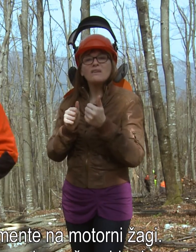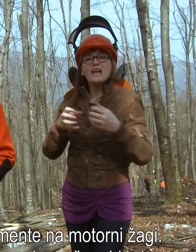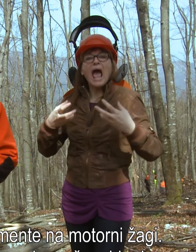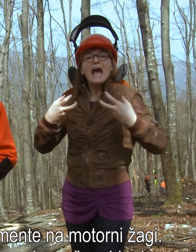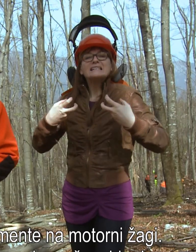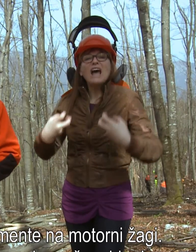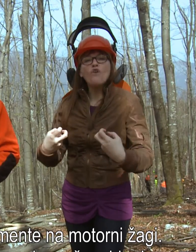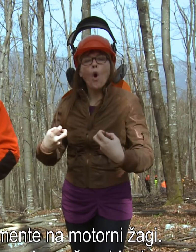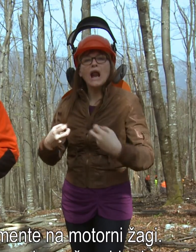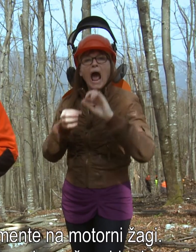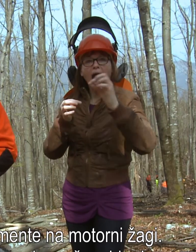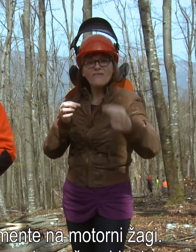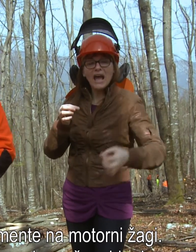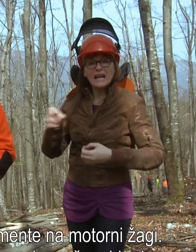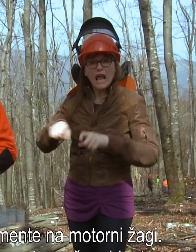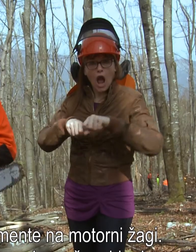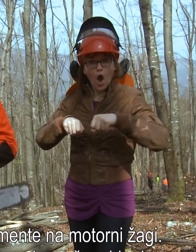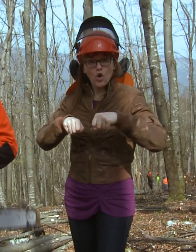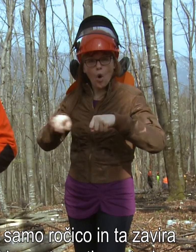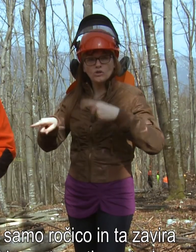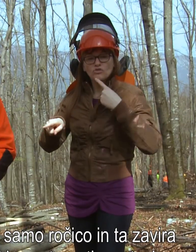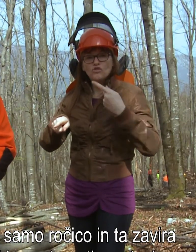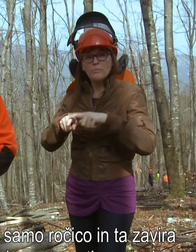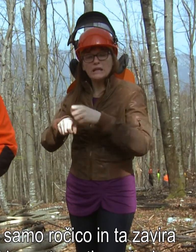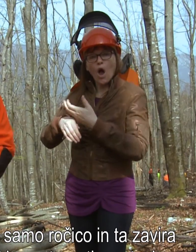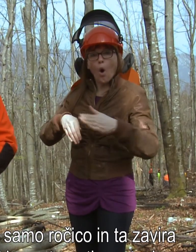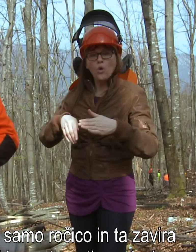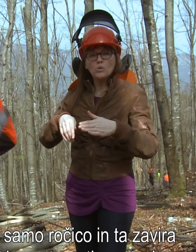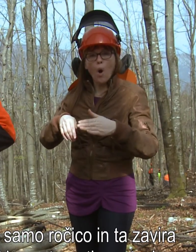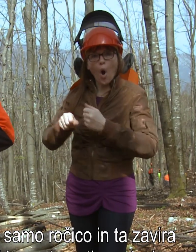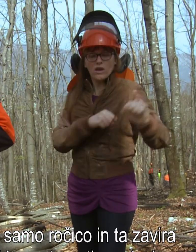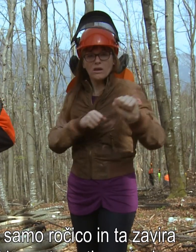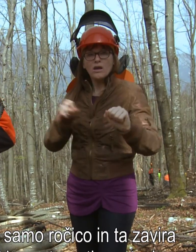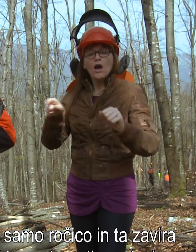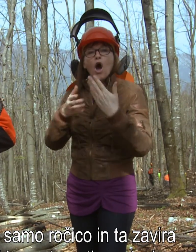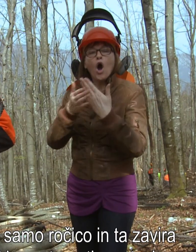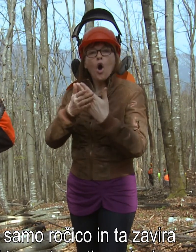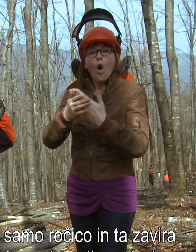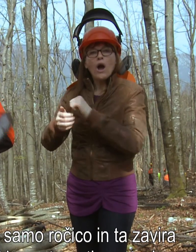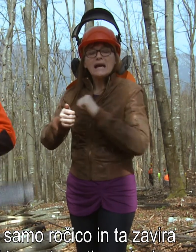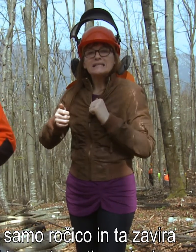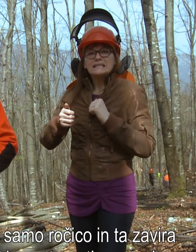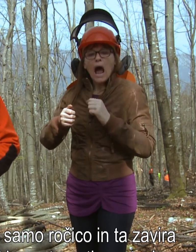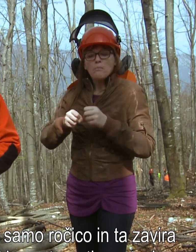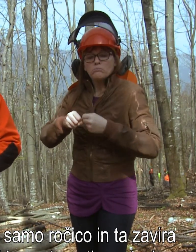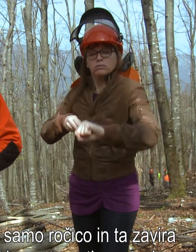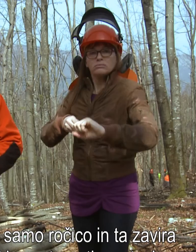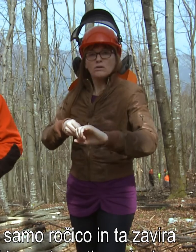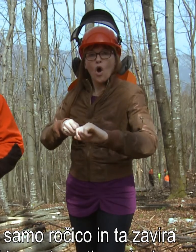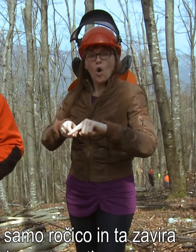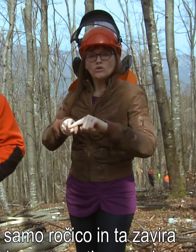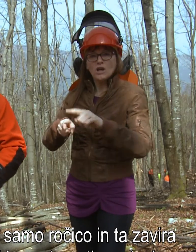to je ta ročica. Če pride do odboja, jaz z roko sprožim samo ročico. In